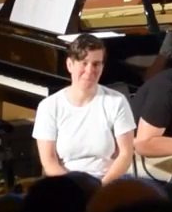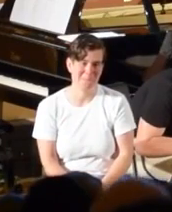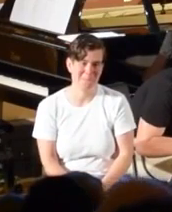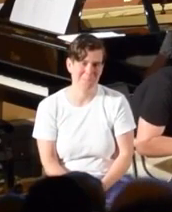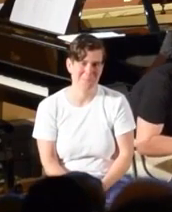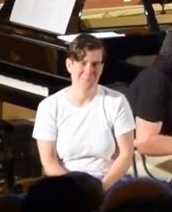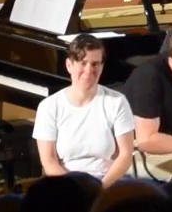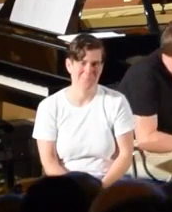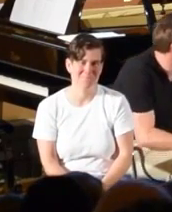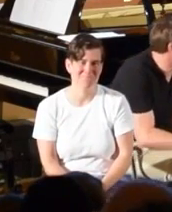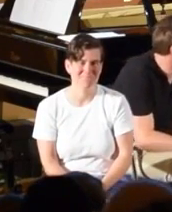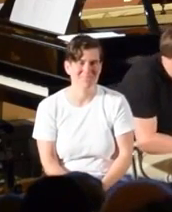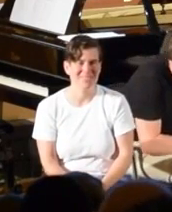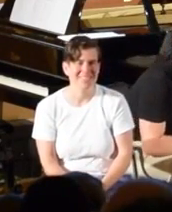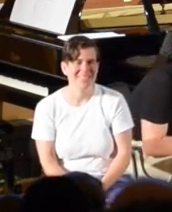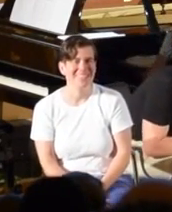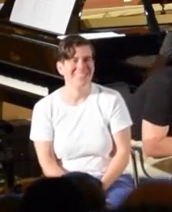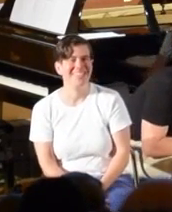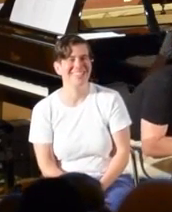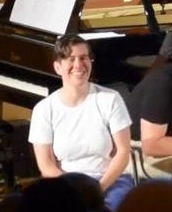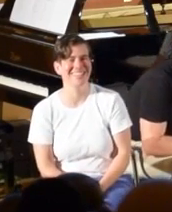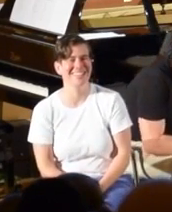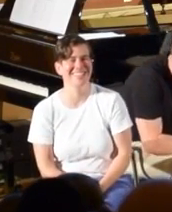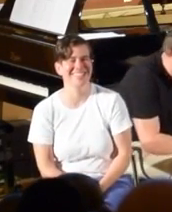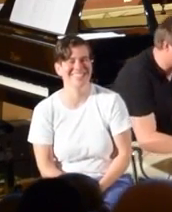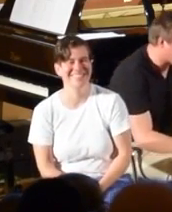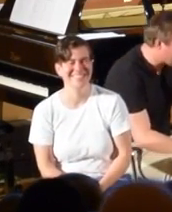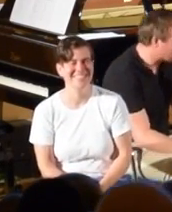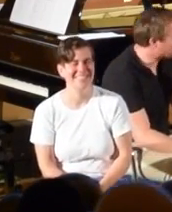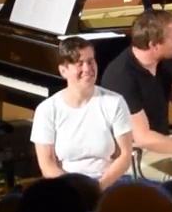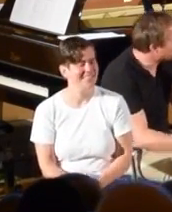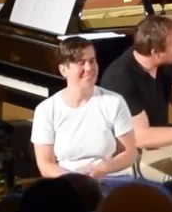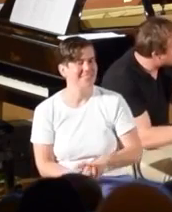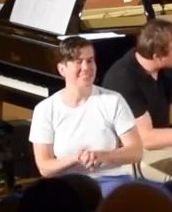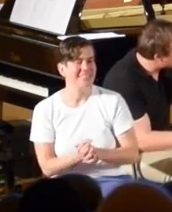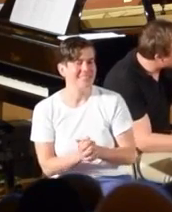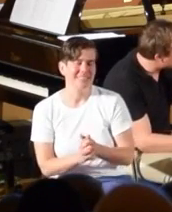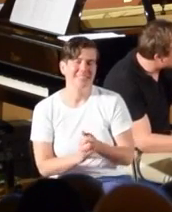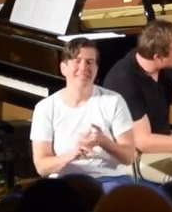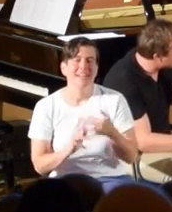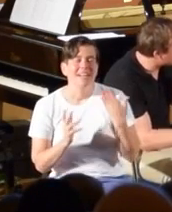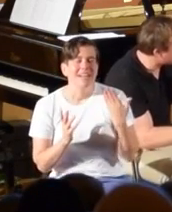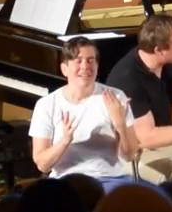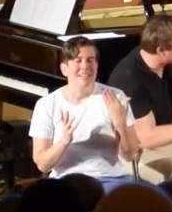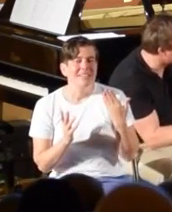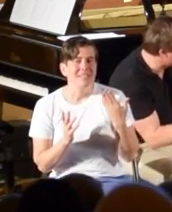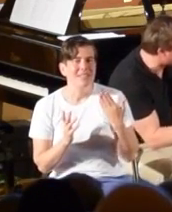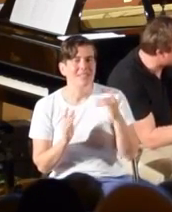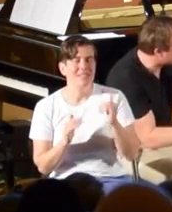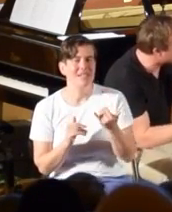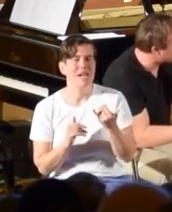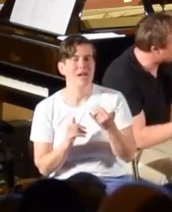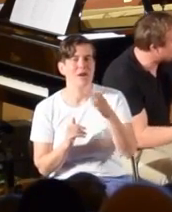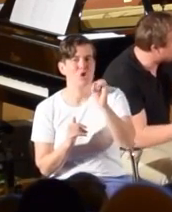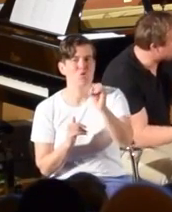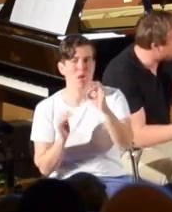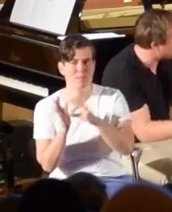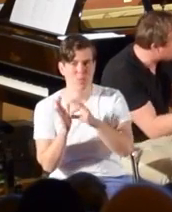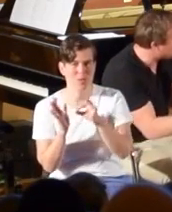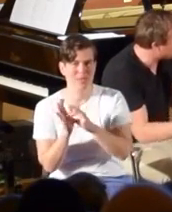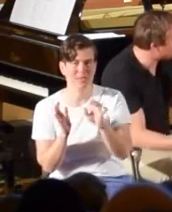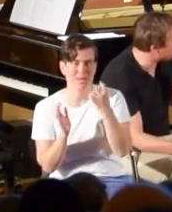Also beim DFB-Pokal geht ja noch was jetzt erstmal, ne? Ja, ja, wir sollten aber vielleicht auch mal die Nullpunkte, die